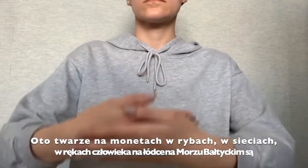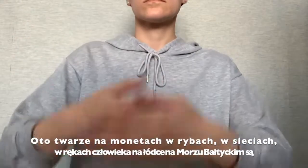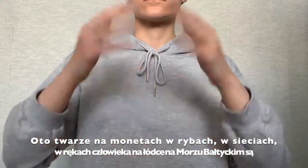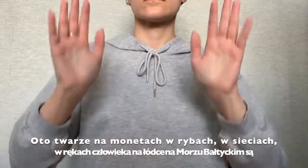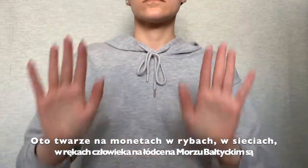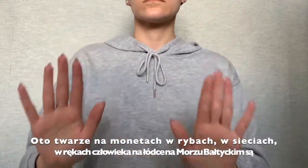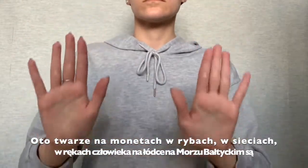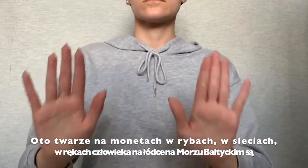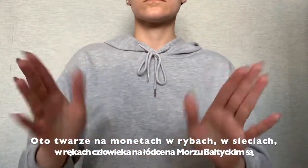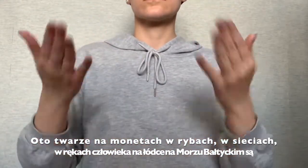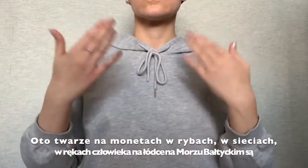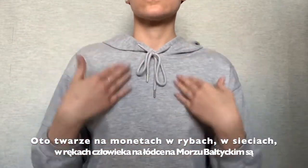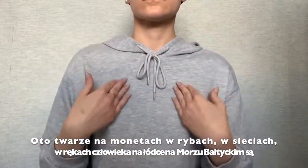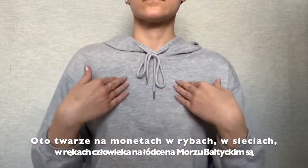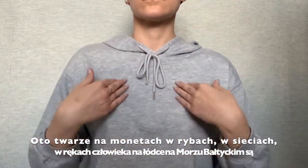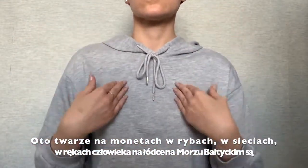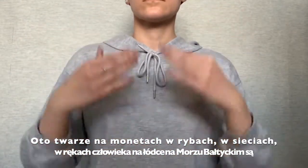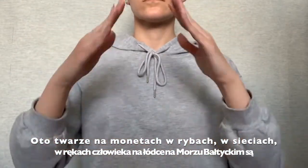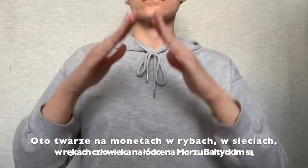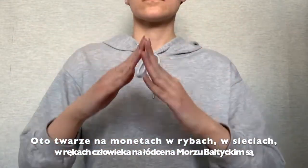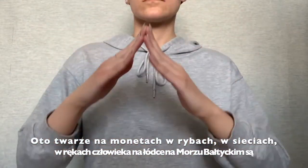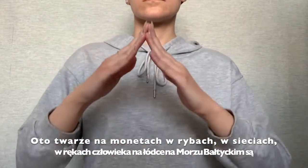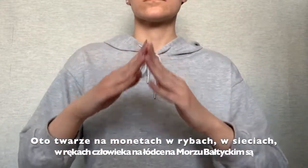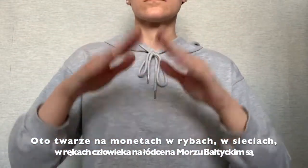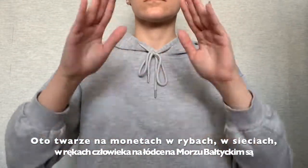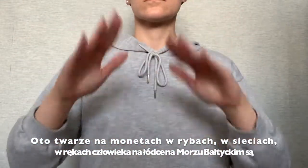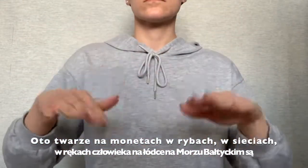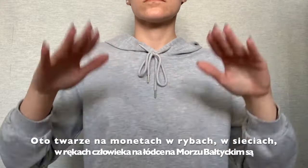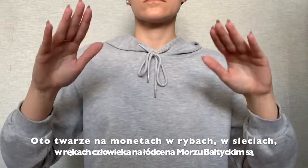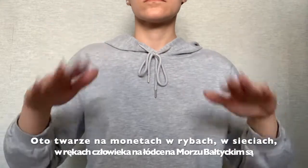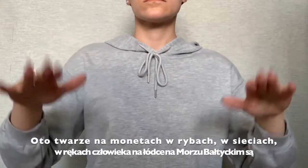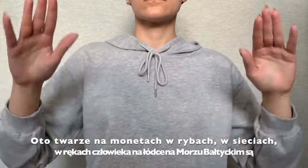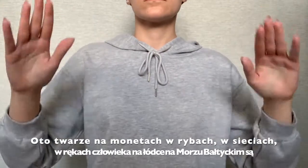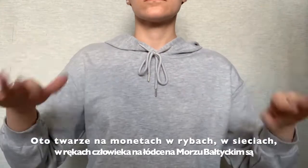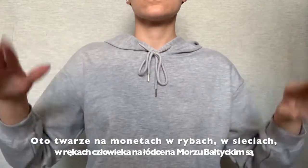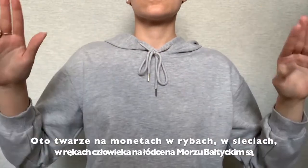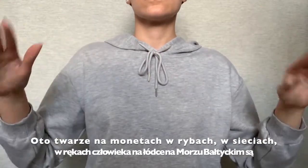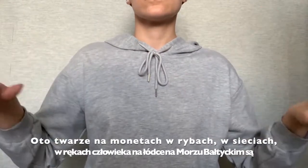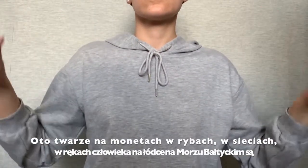sieciach, rękach człowieka na łódce na Morzu Bałtyckim.